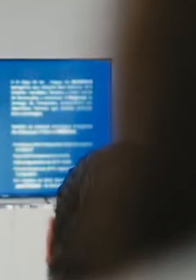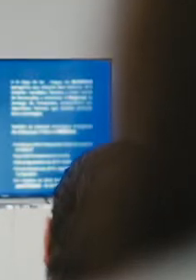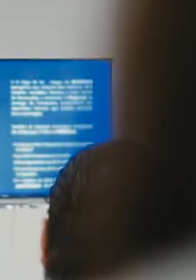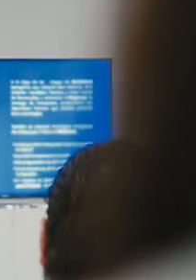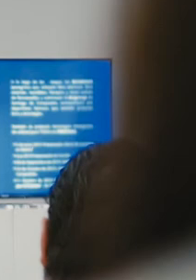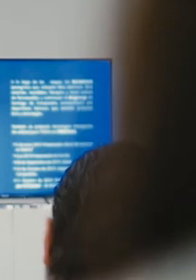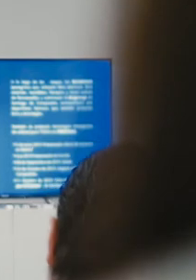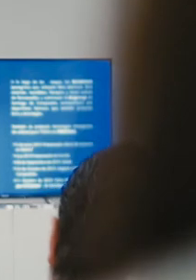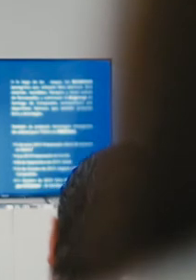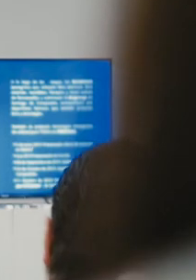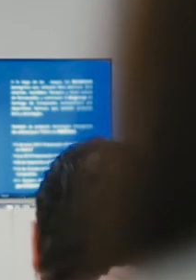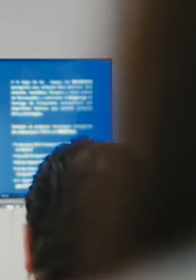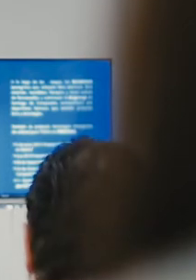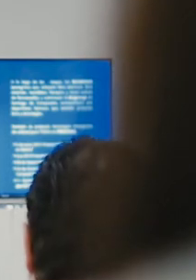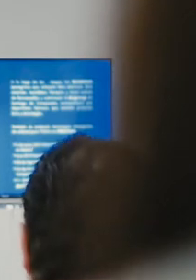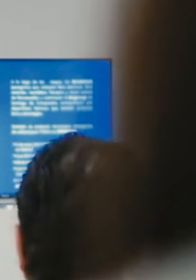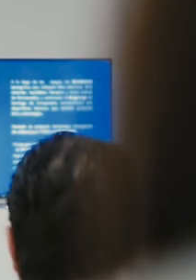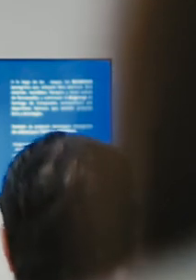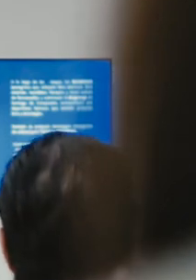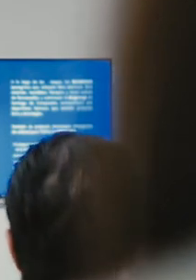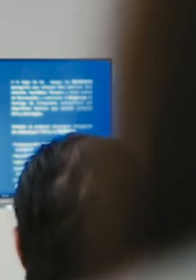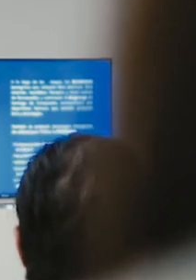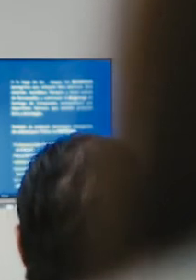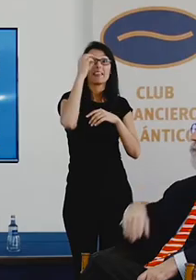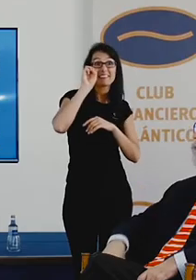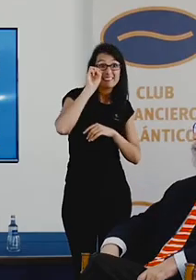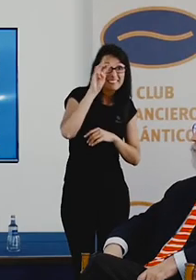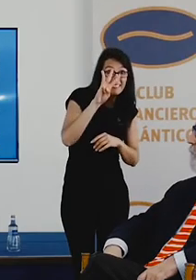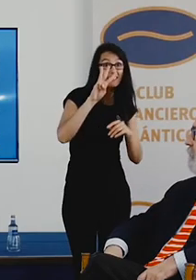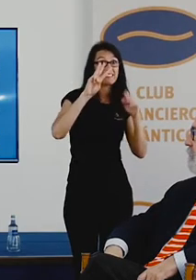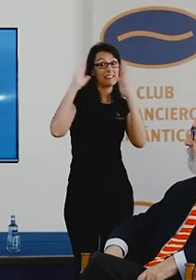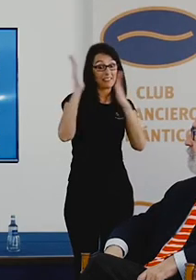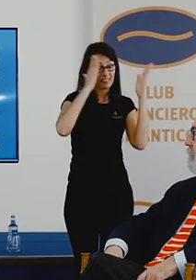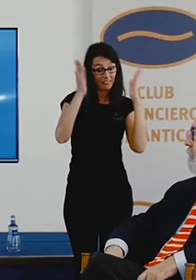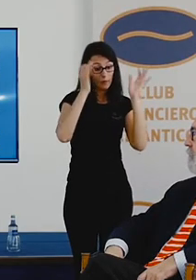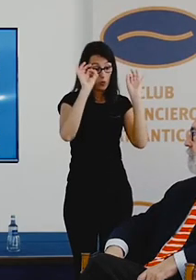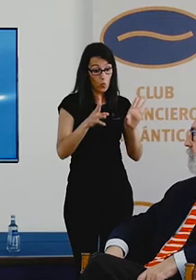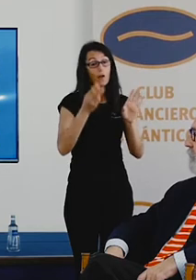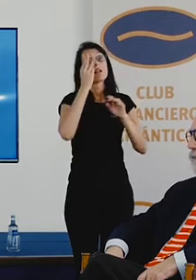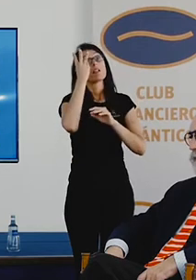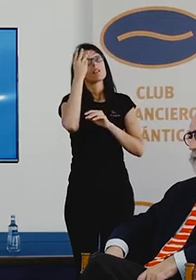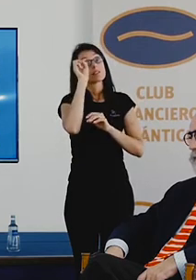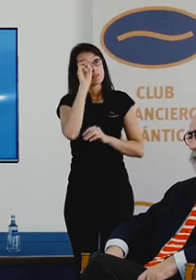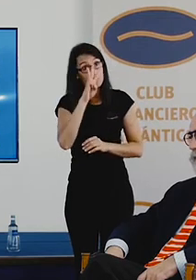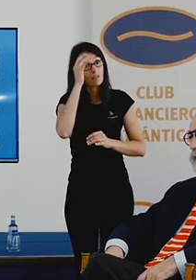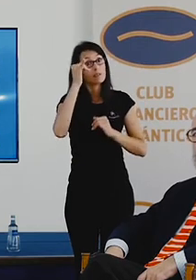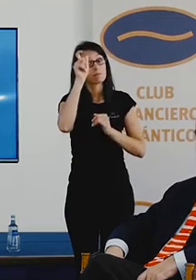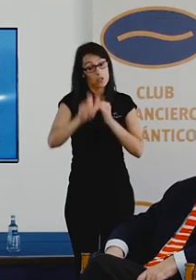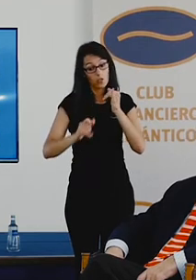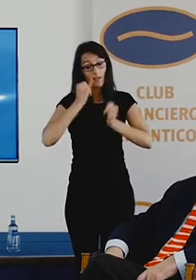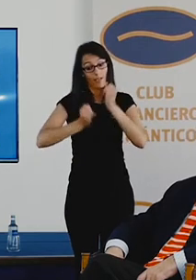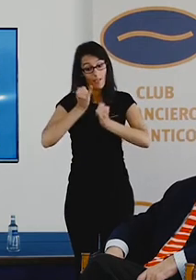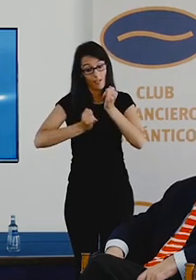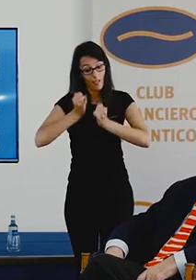13. Pues vamos a jugar con el tema. Pues 13 etapas, vamos a llevar 13 bicigrinos. O sea, peregrinos que van en bici. Hoy lo